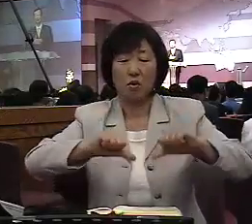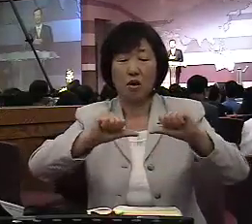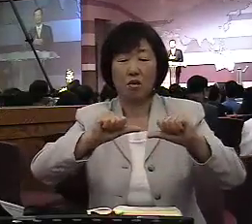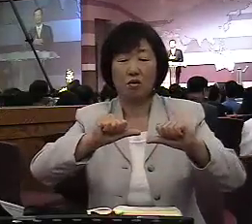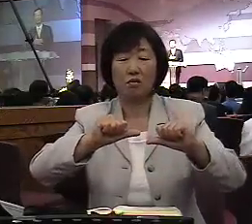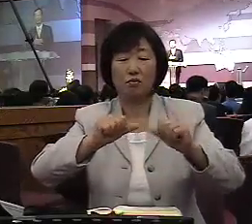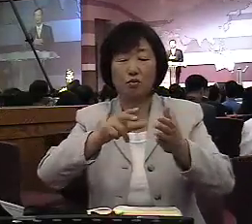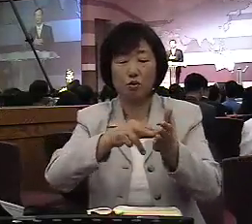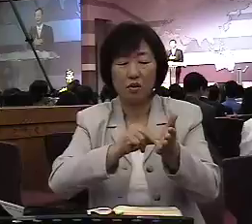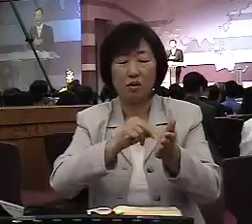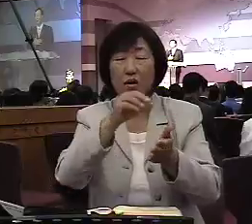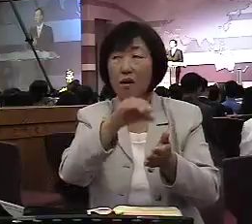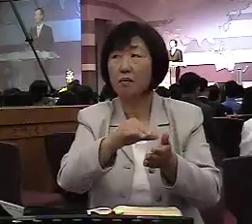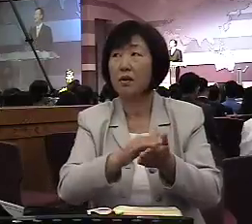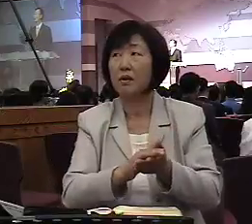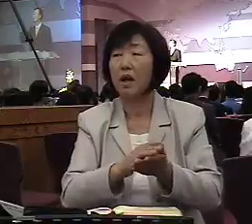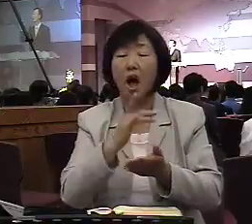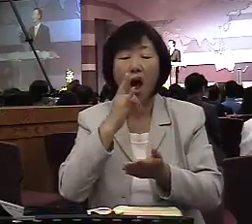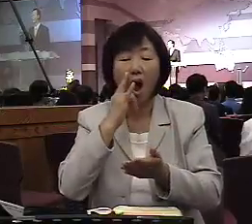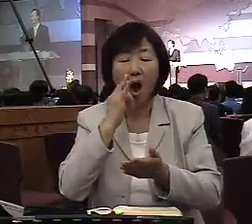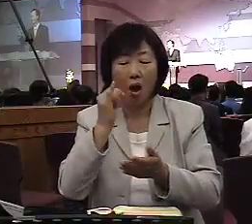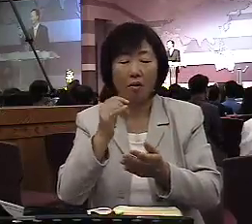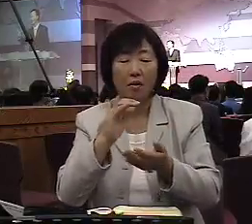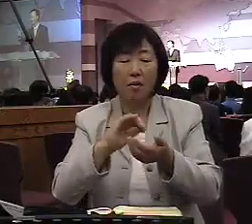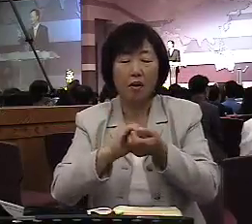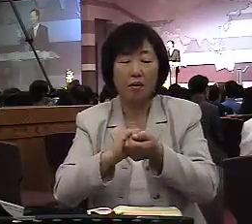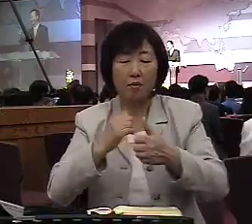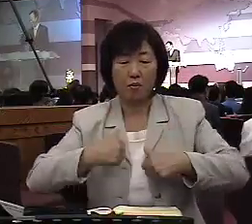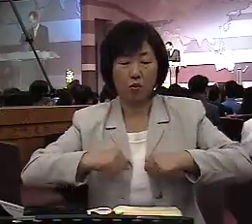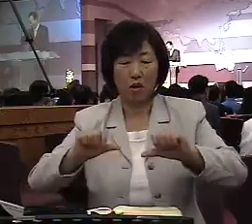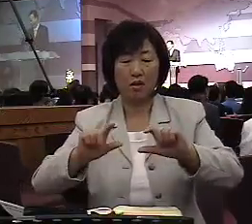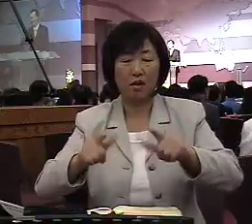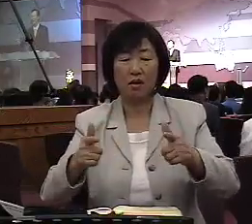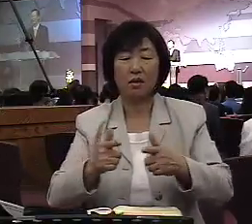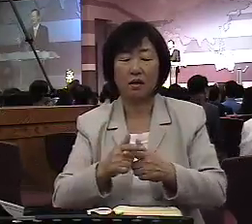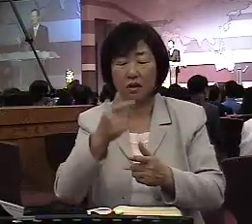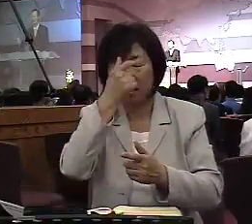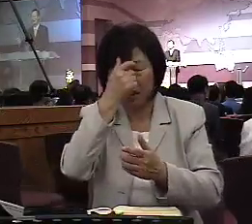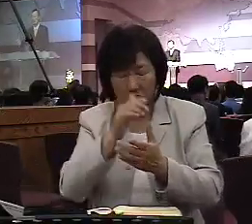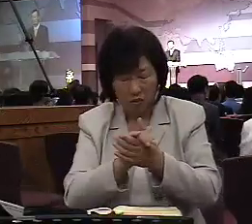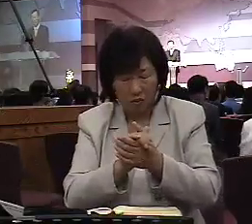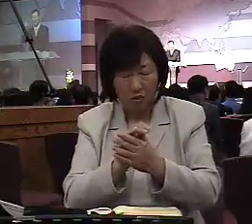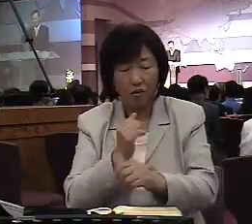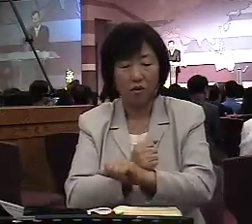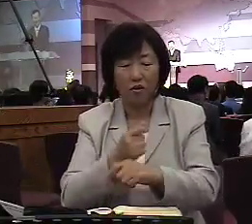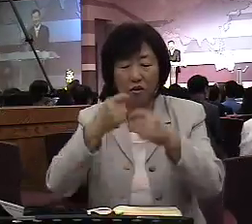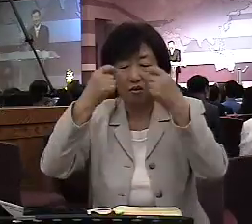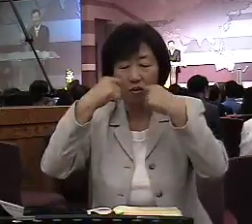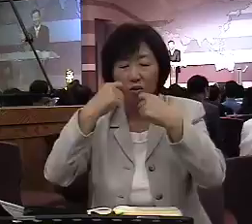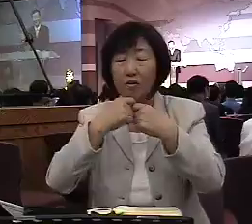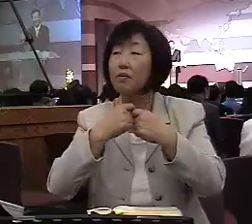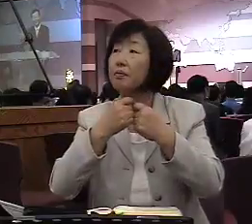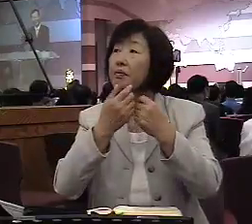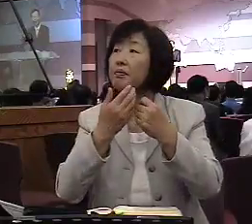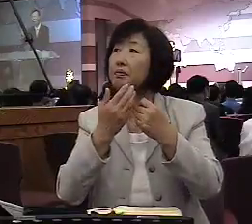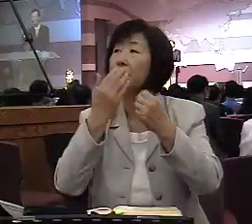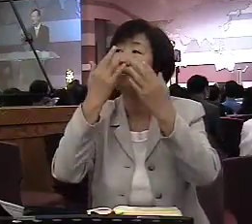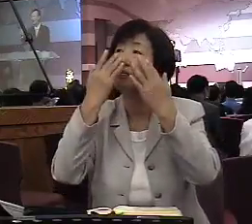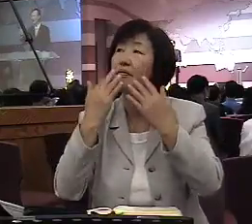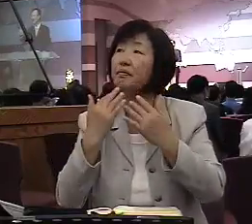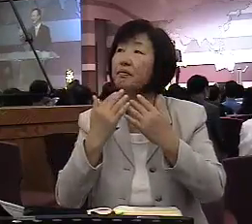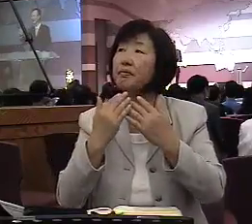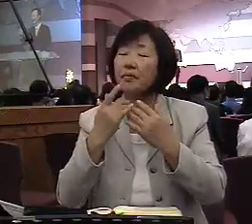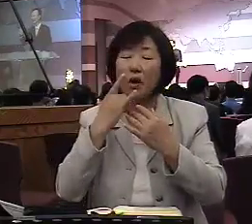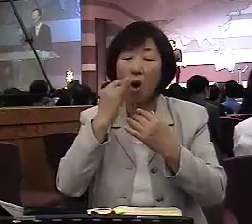그러한 문제들 앞에서 어머니만큼 포기하지 않더라고요. 기도하시더라고요. 눈물을 흘리시더라고요. 그